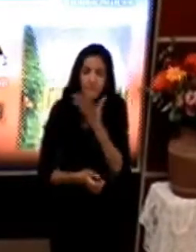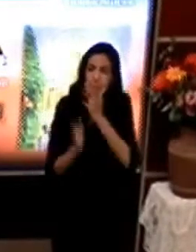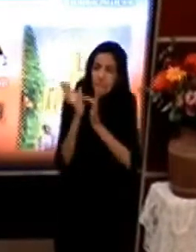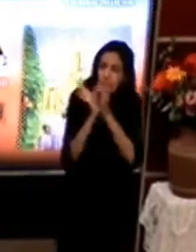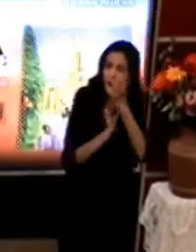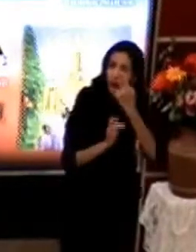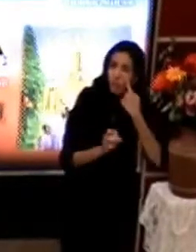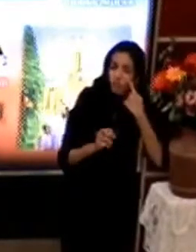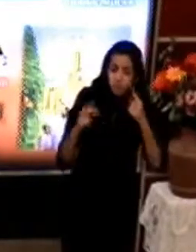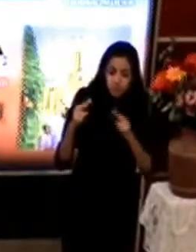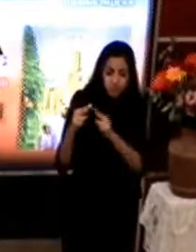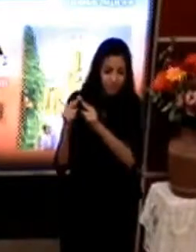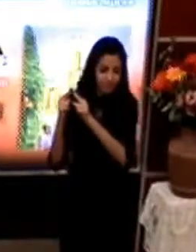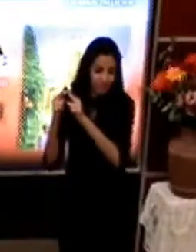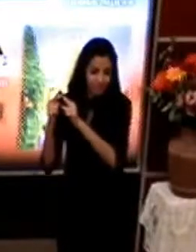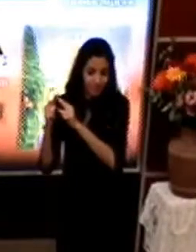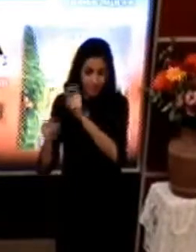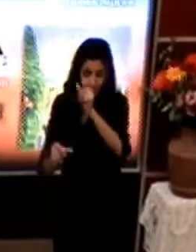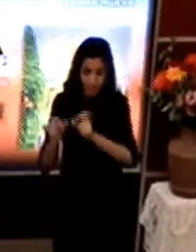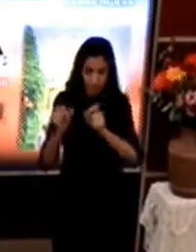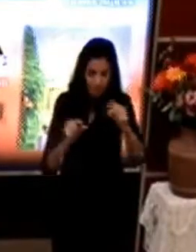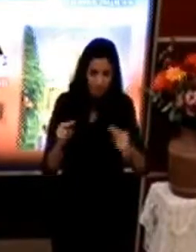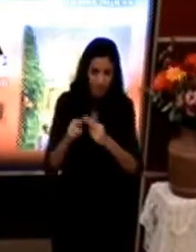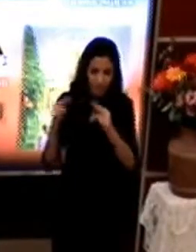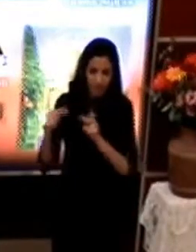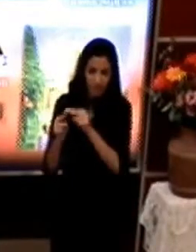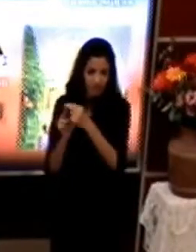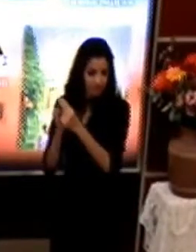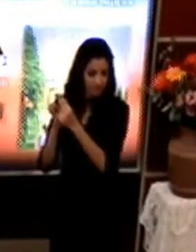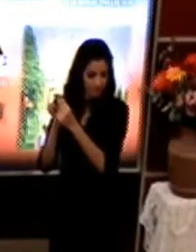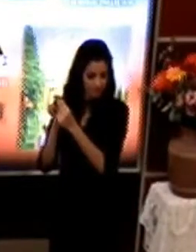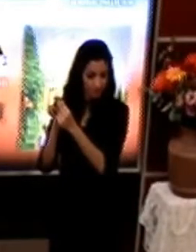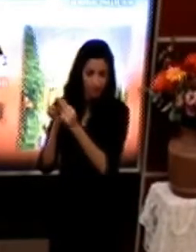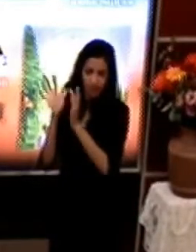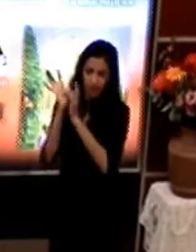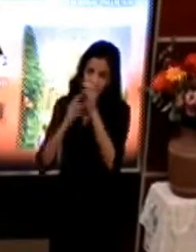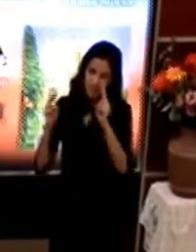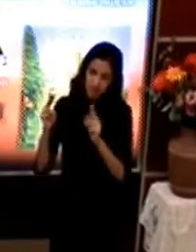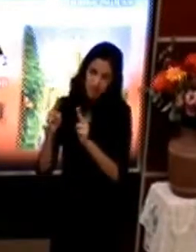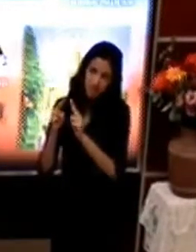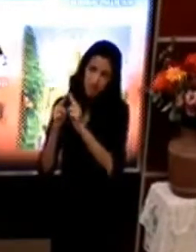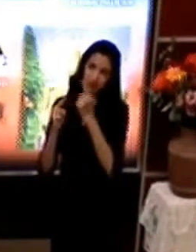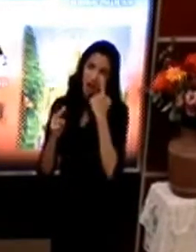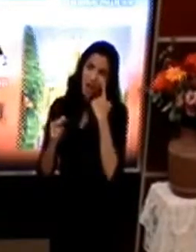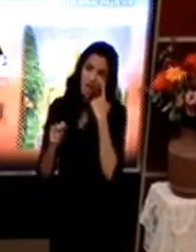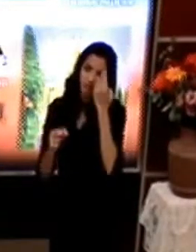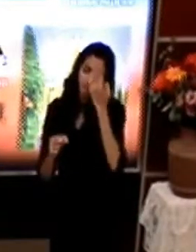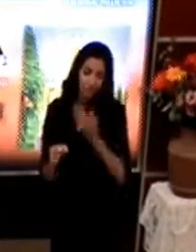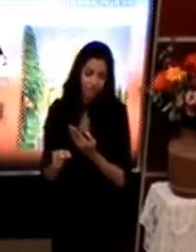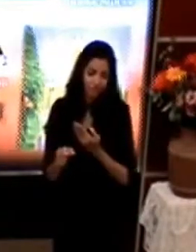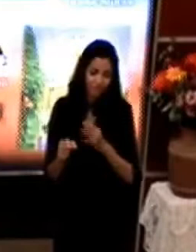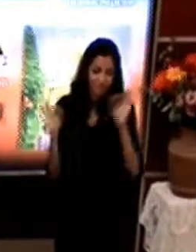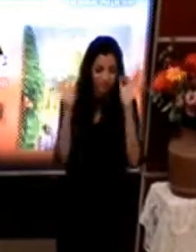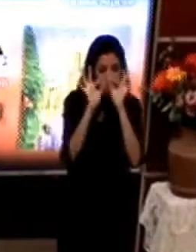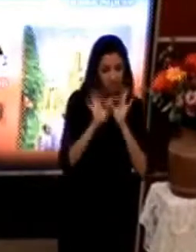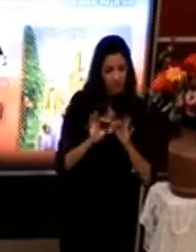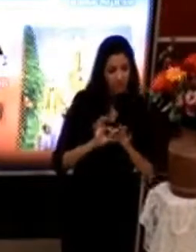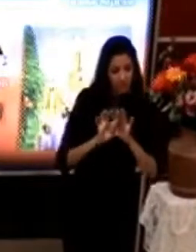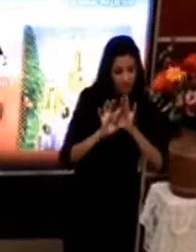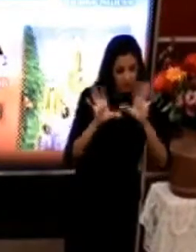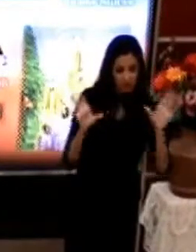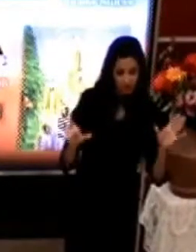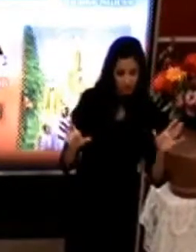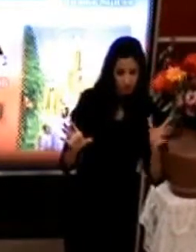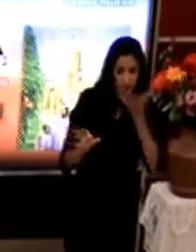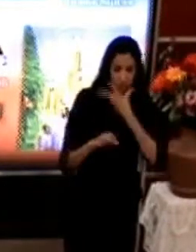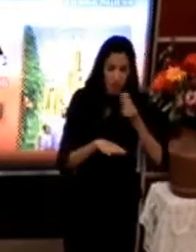Jesús, a través de seres humanos, conoció a Cristo, hermanos. Conoció el plan de salvación. El Espíritu